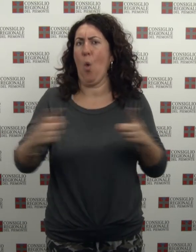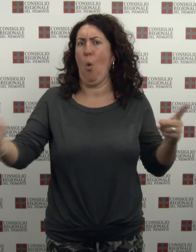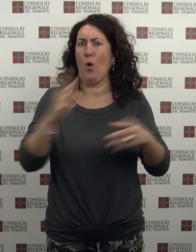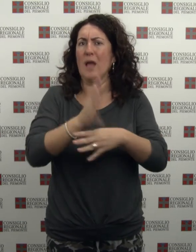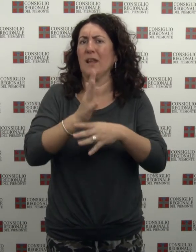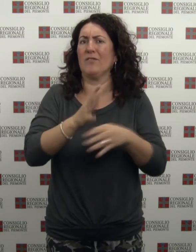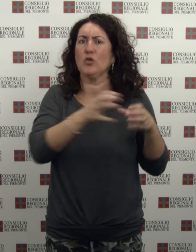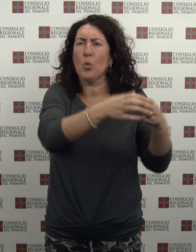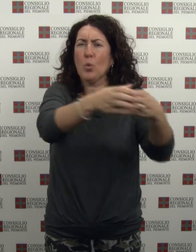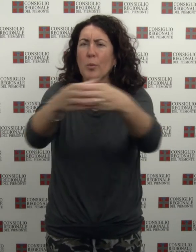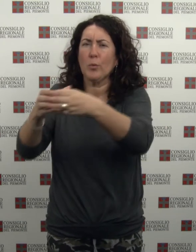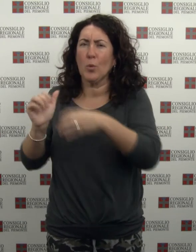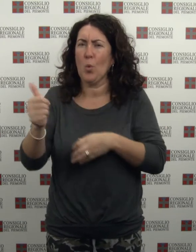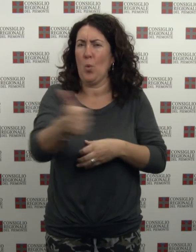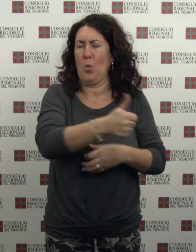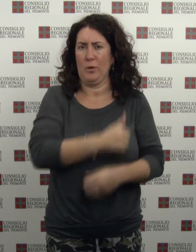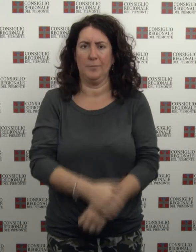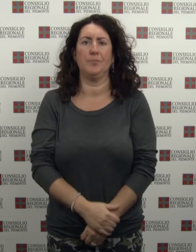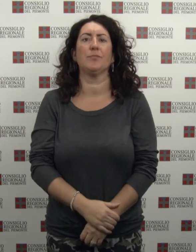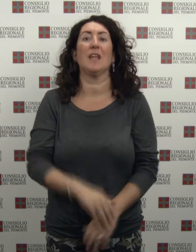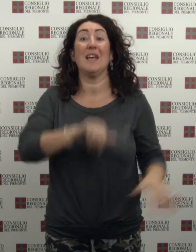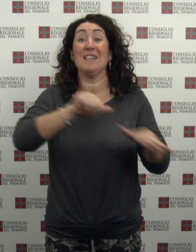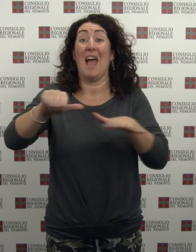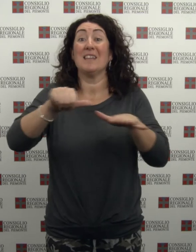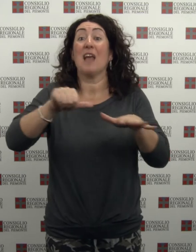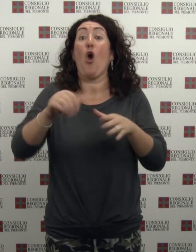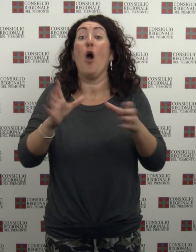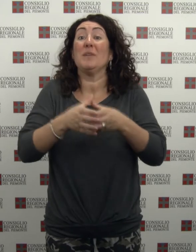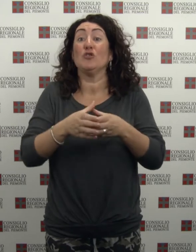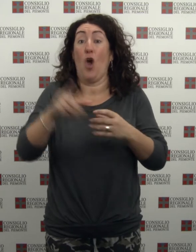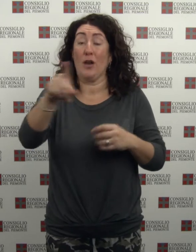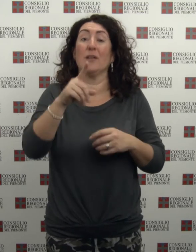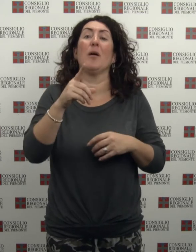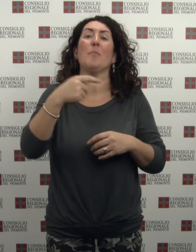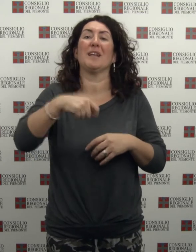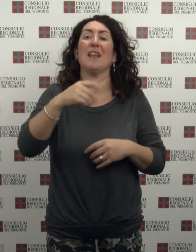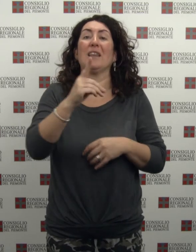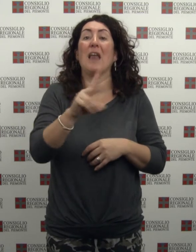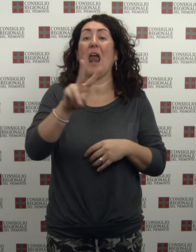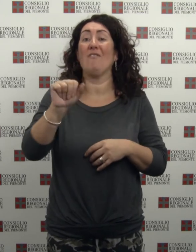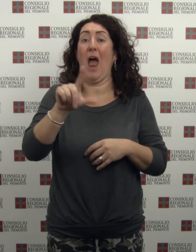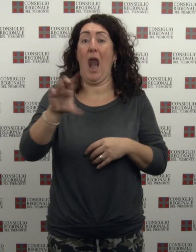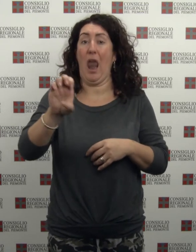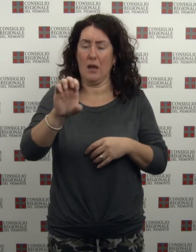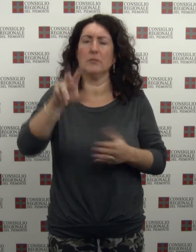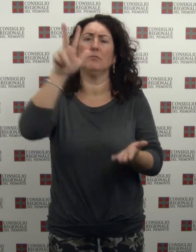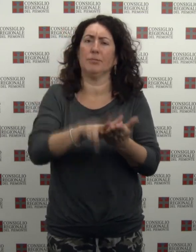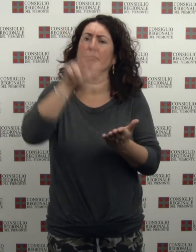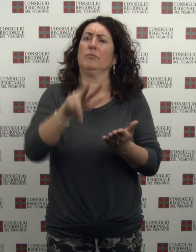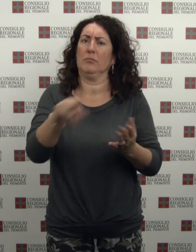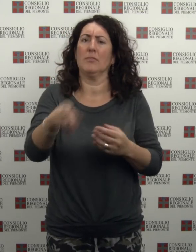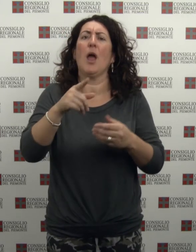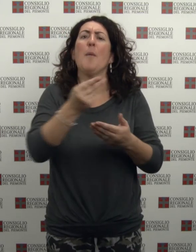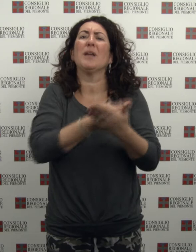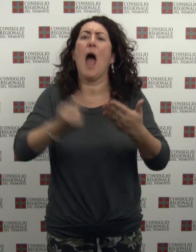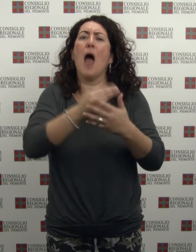La sesta commissione, presidente Daniele Valle, ha licenziato a maggioranza il 27 ottobre la programmazione e la definizione del piano